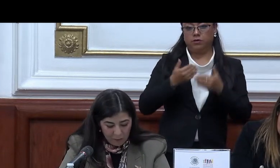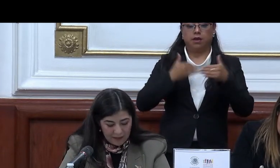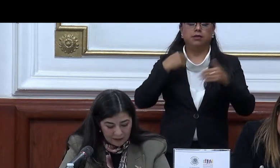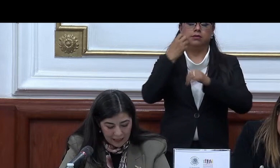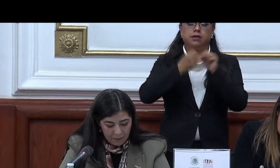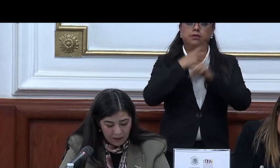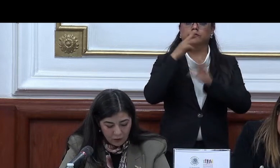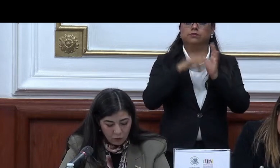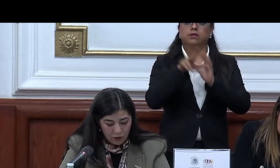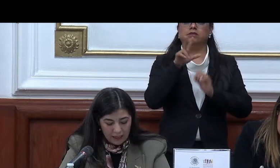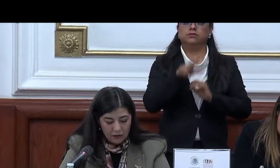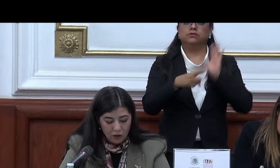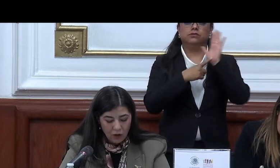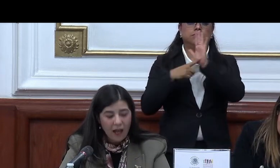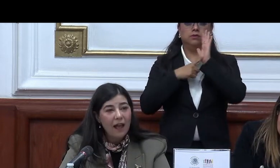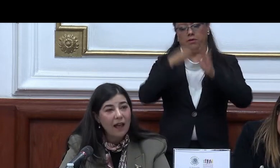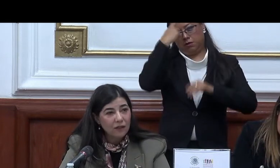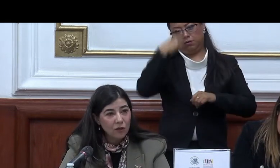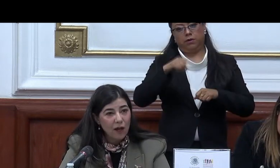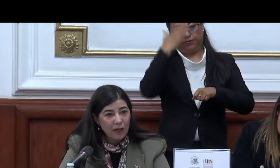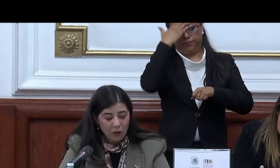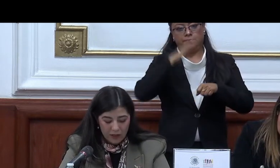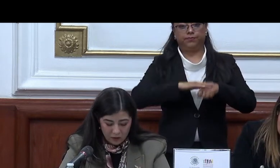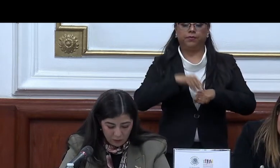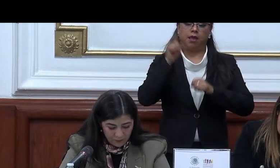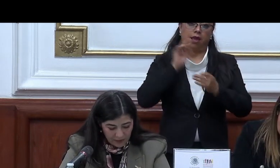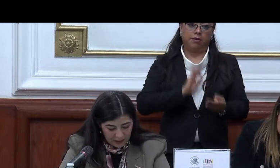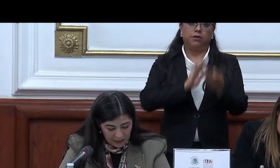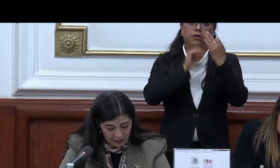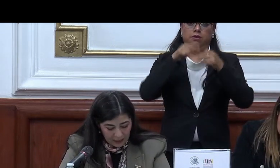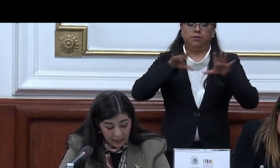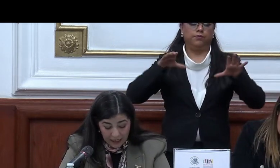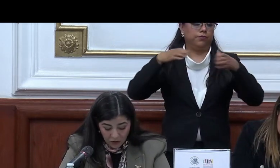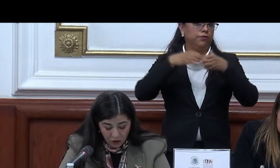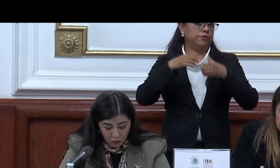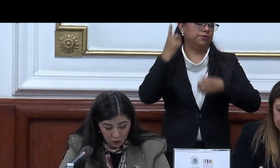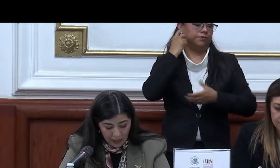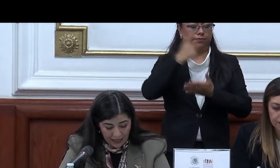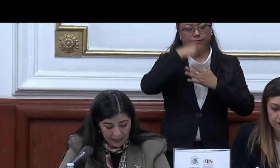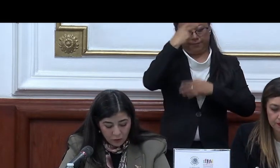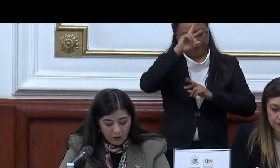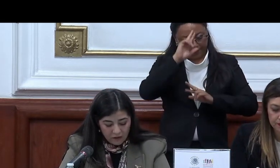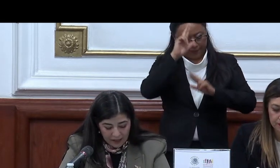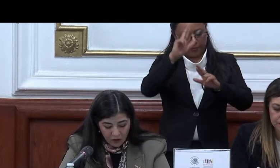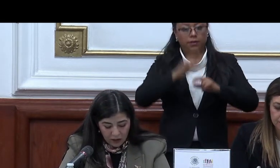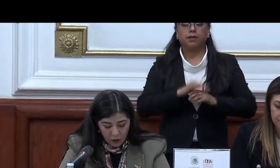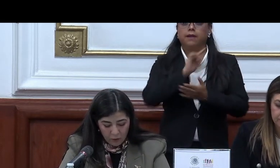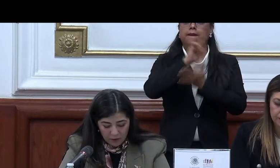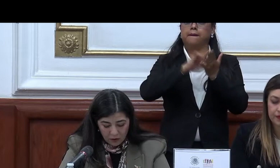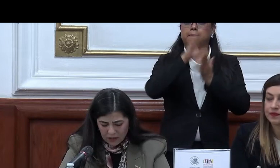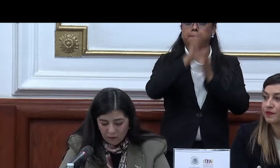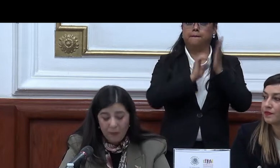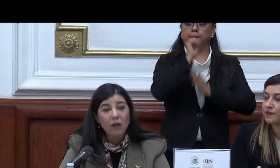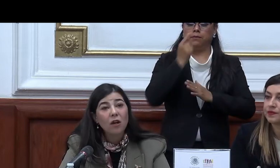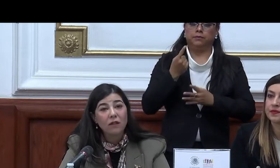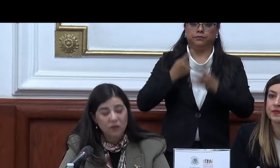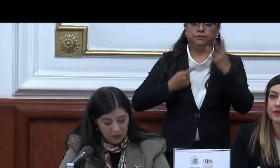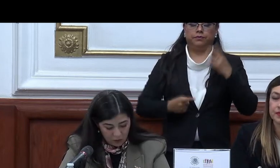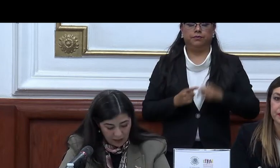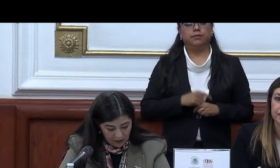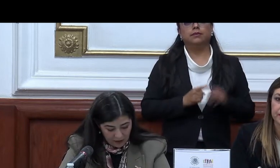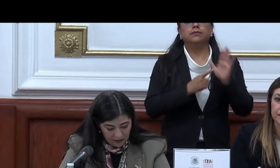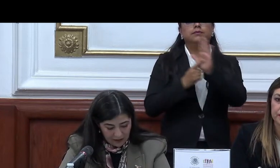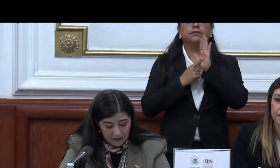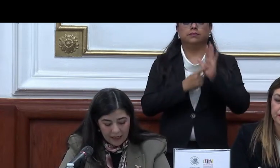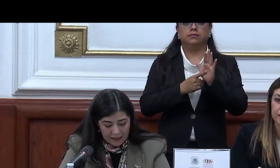fue presentada para su consideración a este honorable Congreso. La ley constitucional es un reflejo del compromiso transformador de nuestra